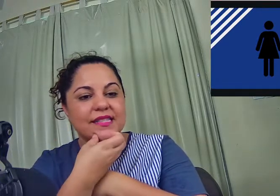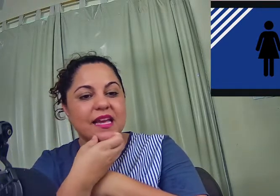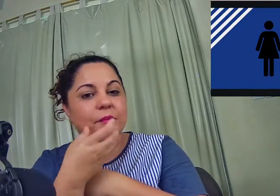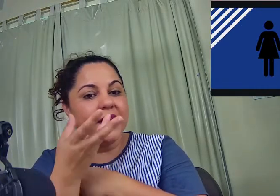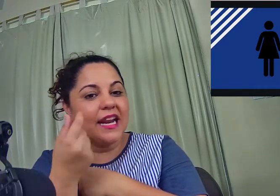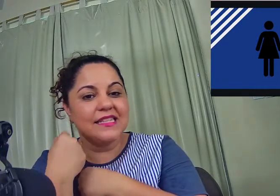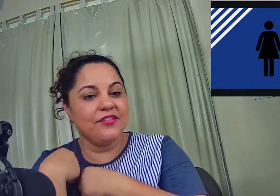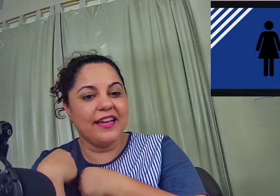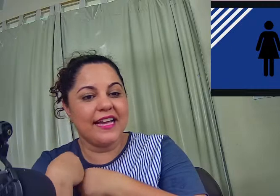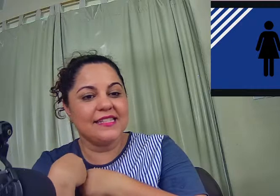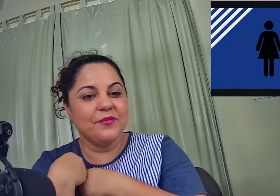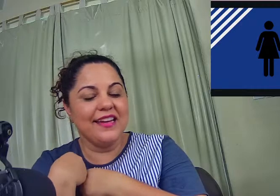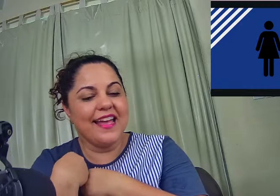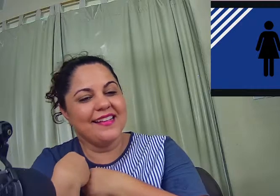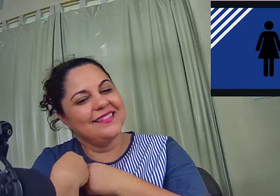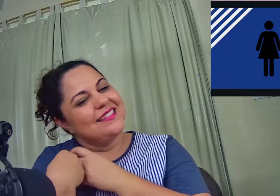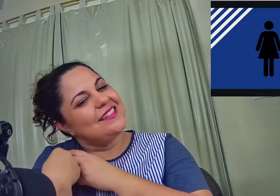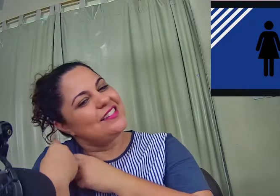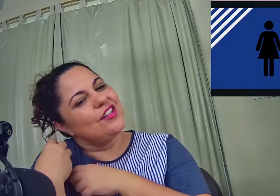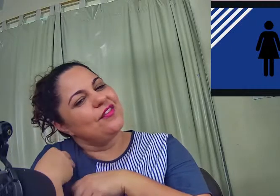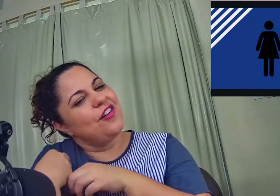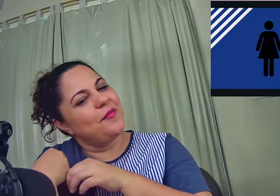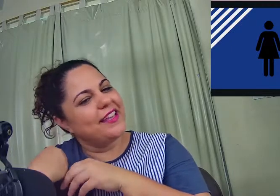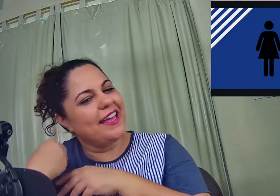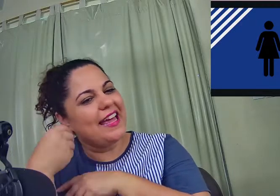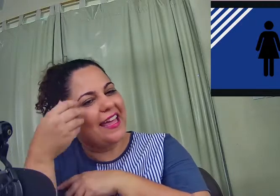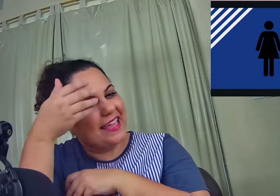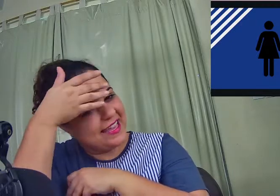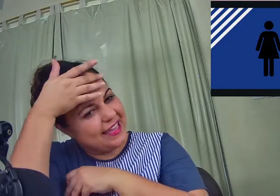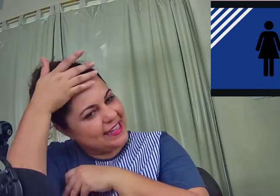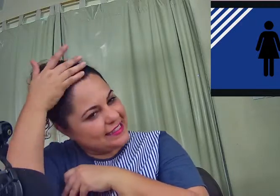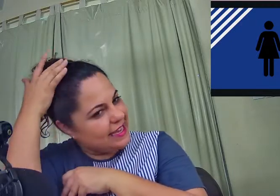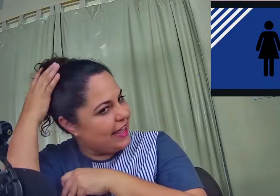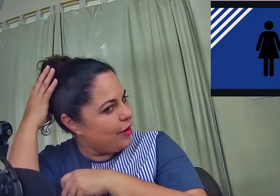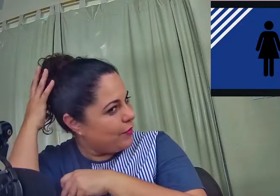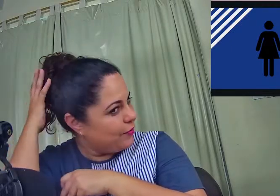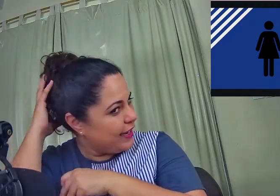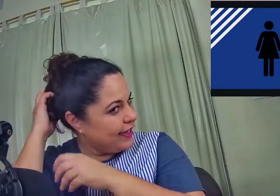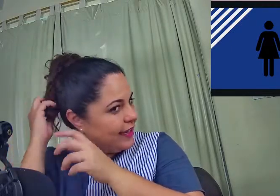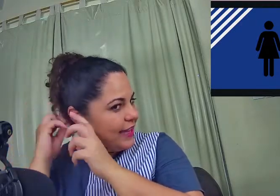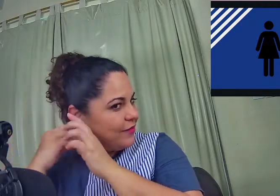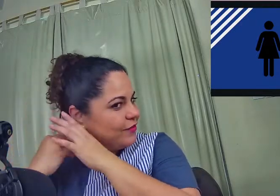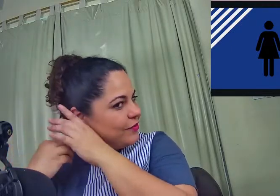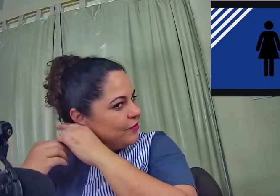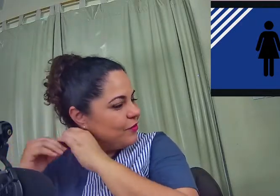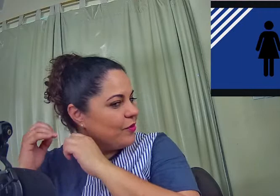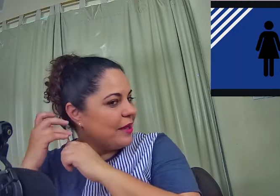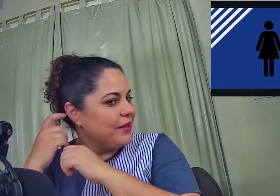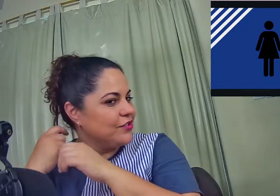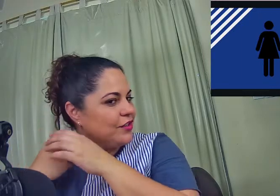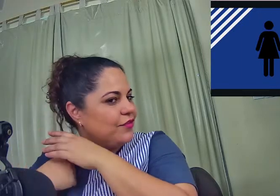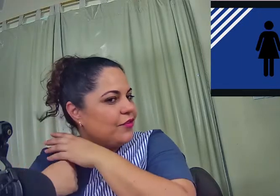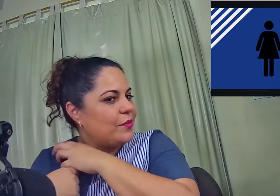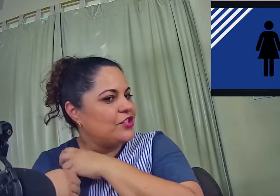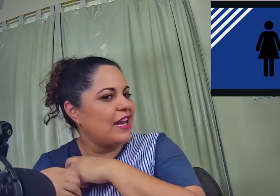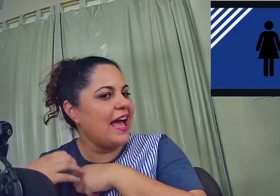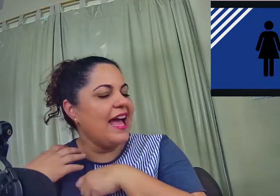para classificar essa mulher. Que forma que ela é? Se ela é uma mulher que ela tá com o cabelo de que forma? De